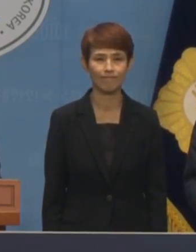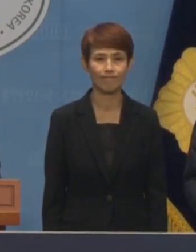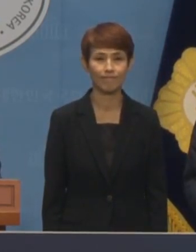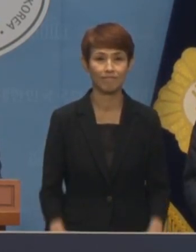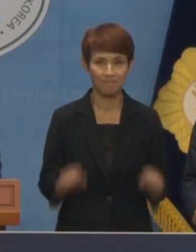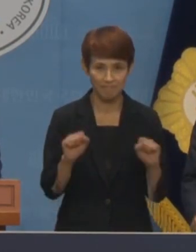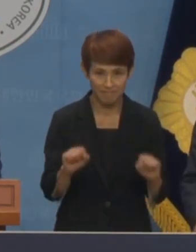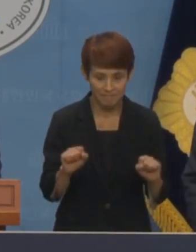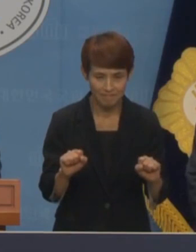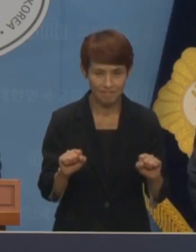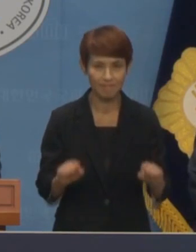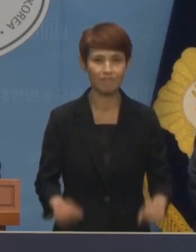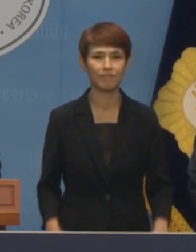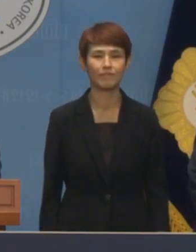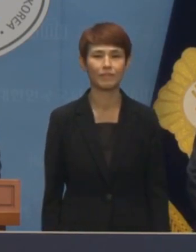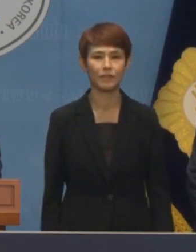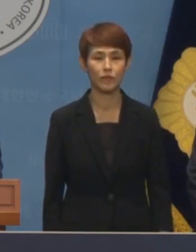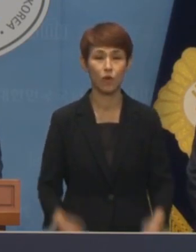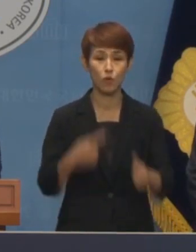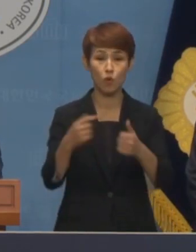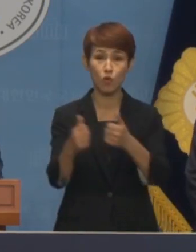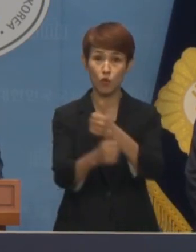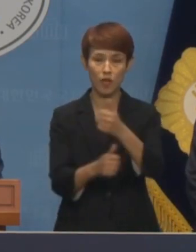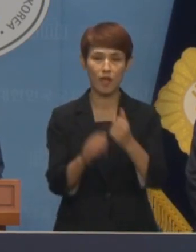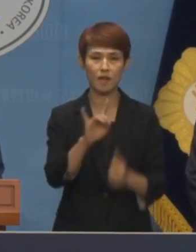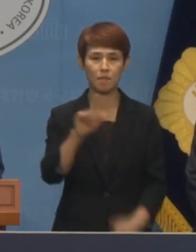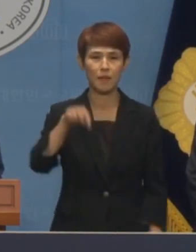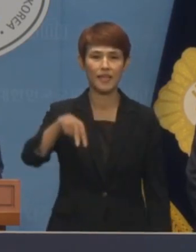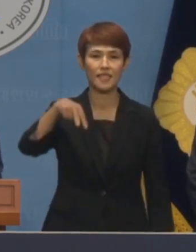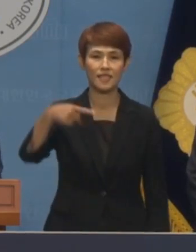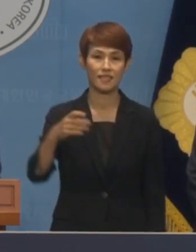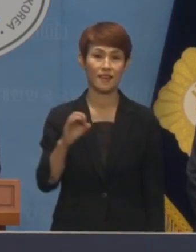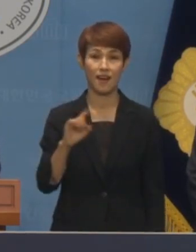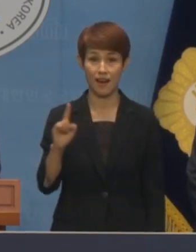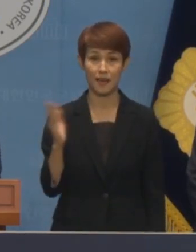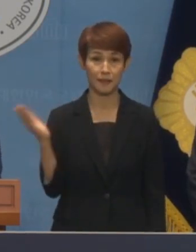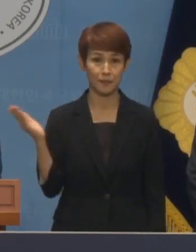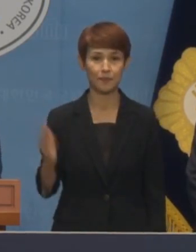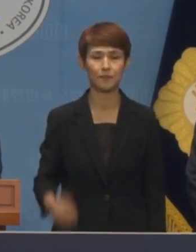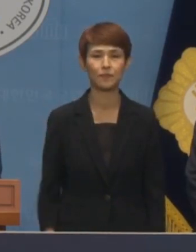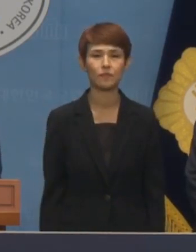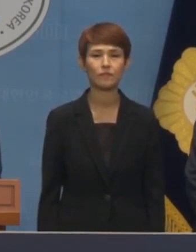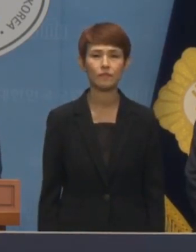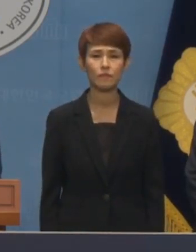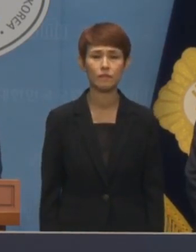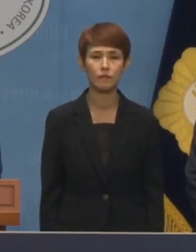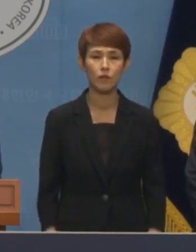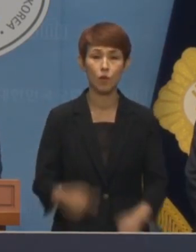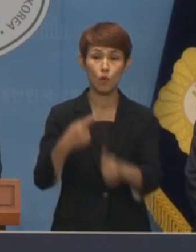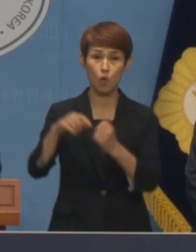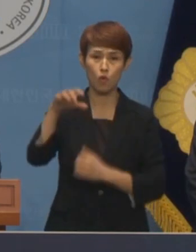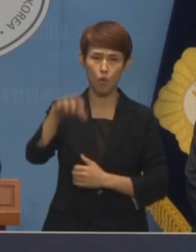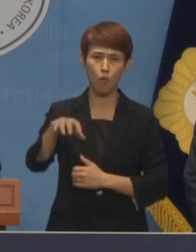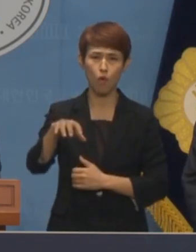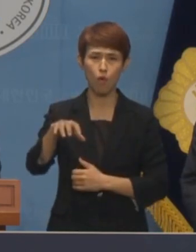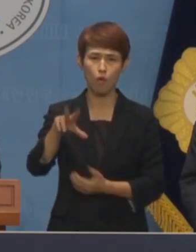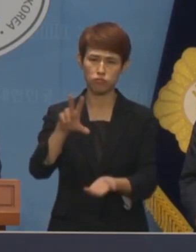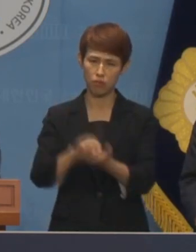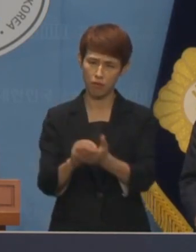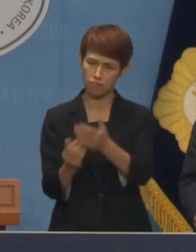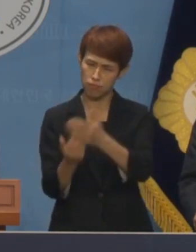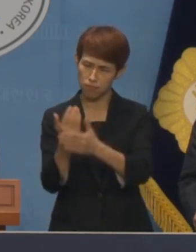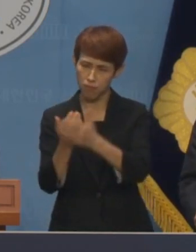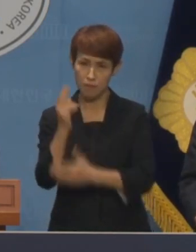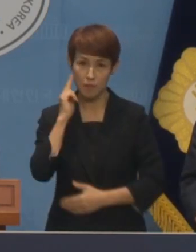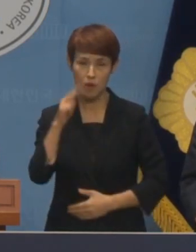네, 안녕하십니까. 국회 교육위원회 백승아 의원입니다. 교육 현장의 복합적 위기가 적나라하게